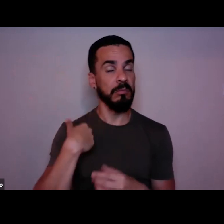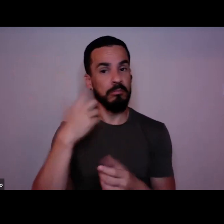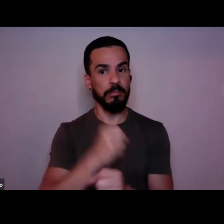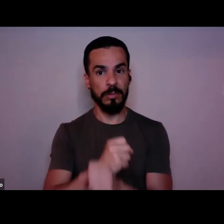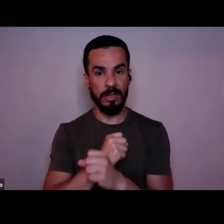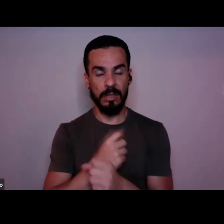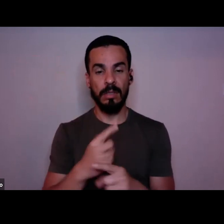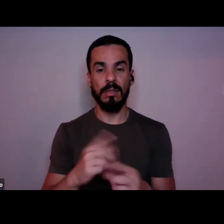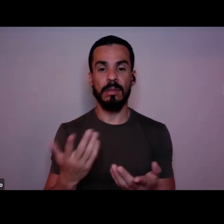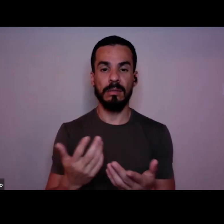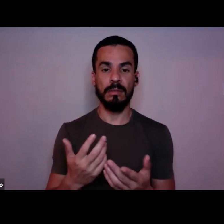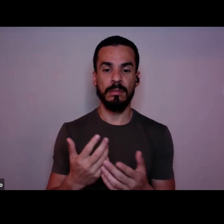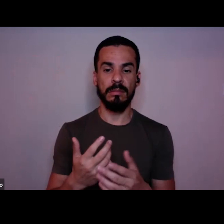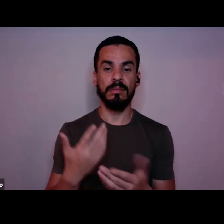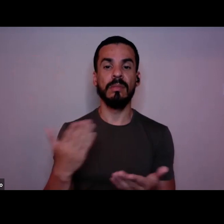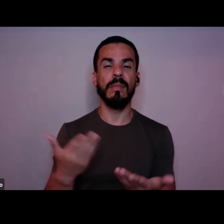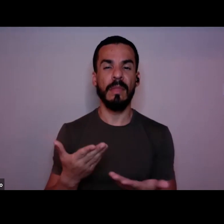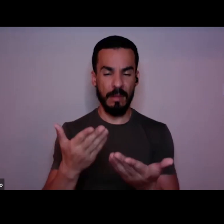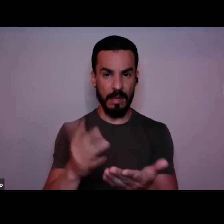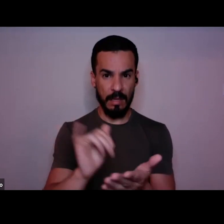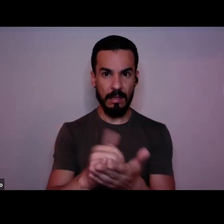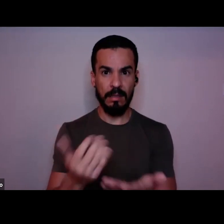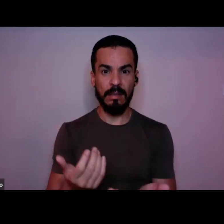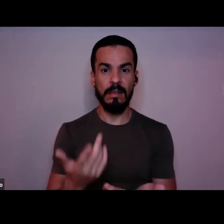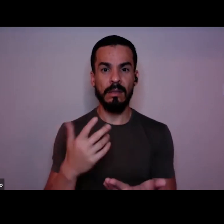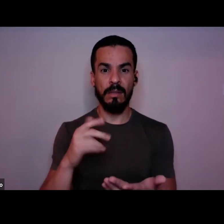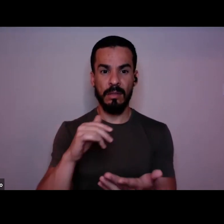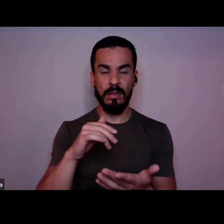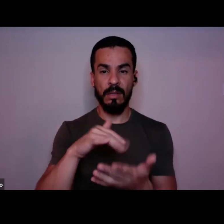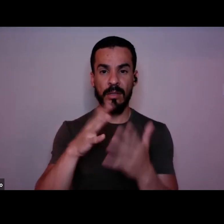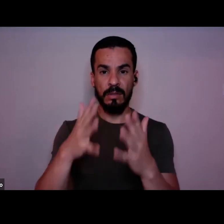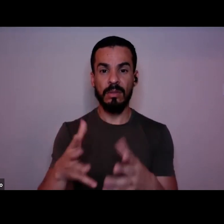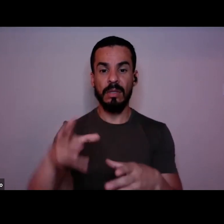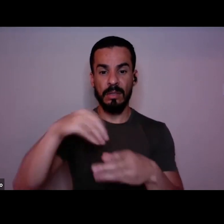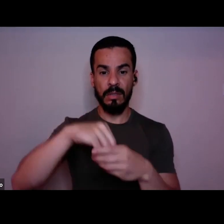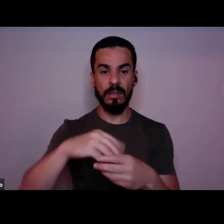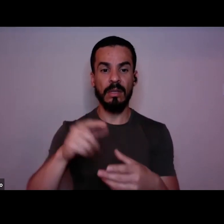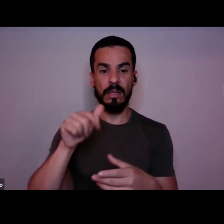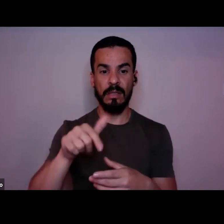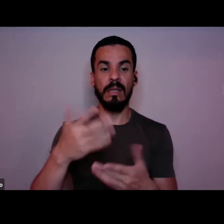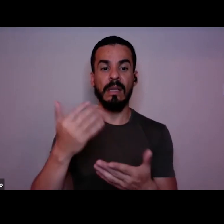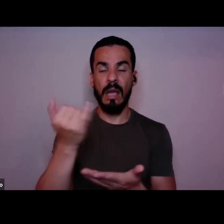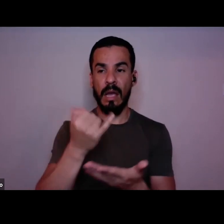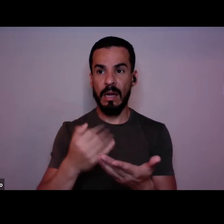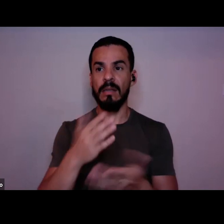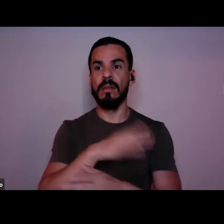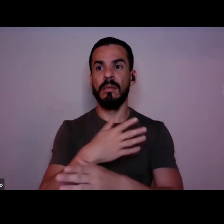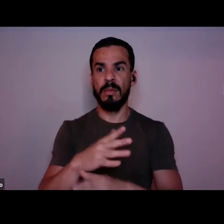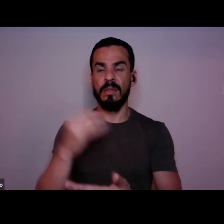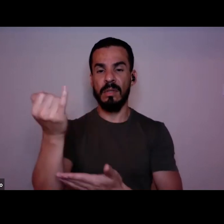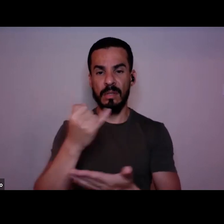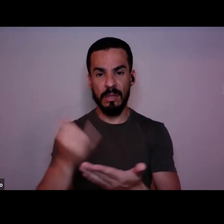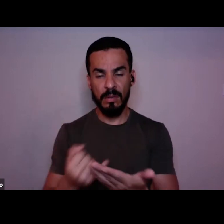este provocar eso en los estudiantes e incorporar este arte esta música este dibujo